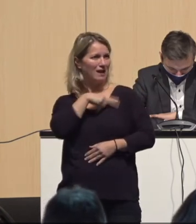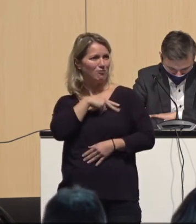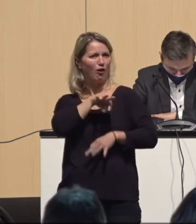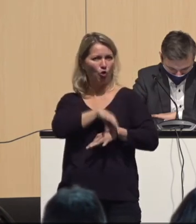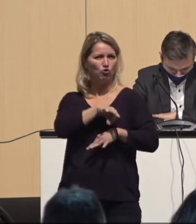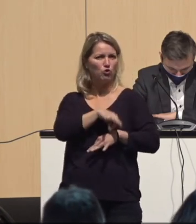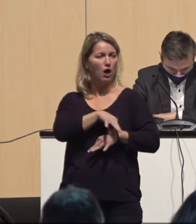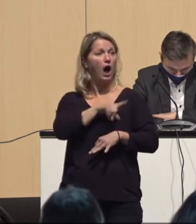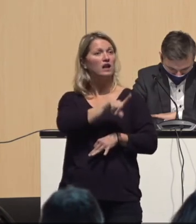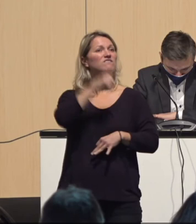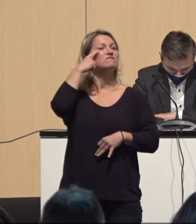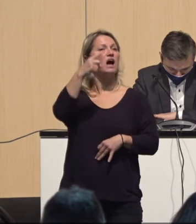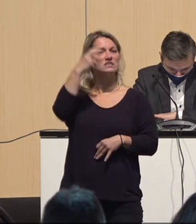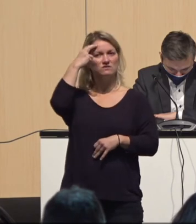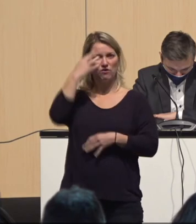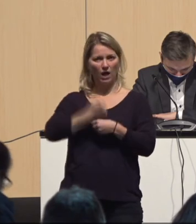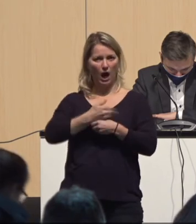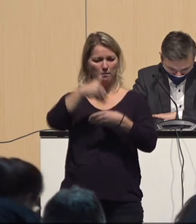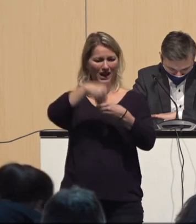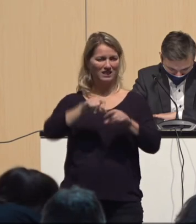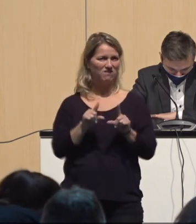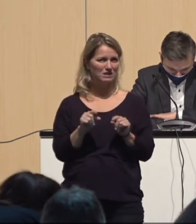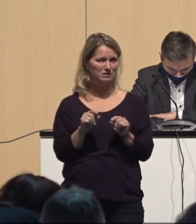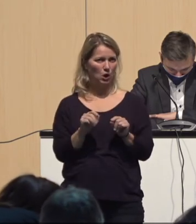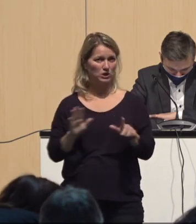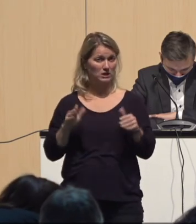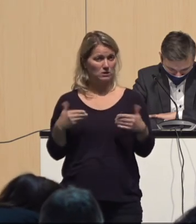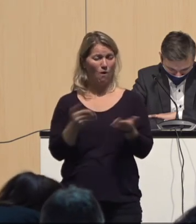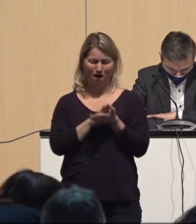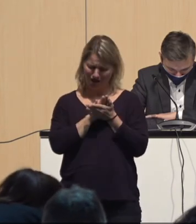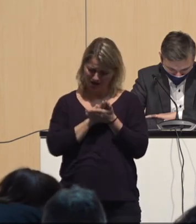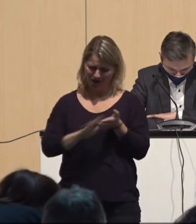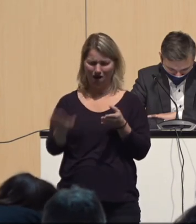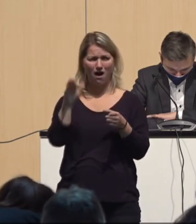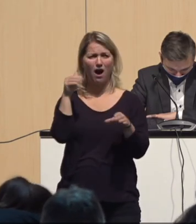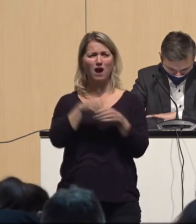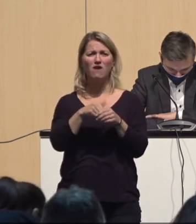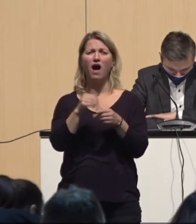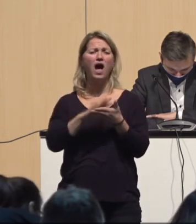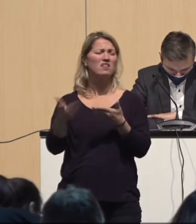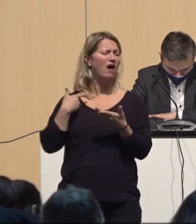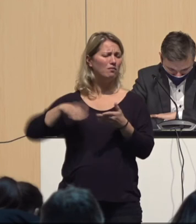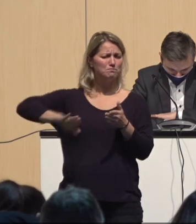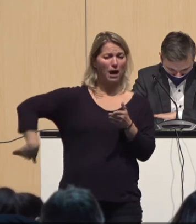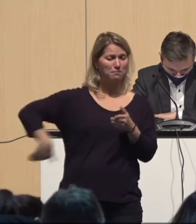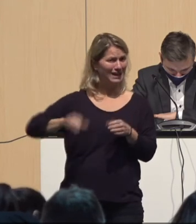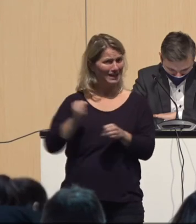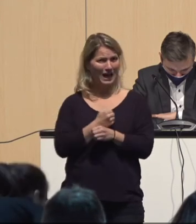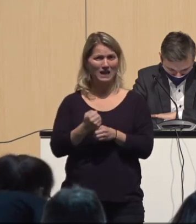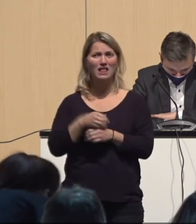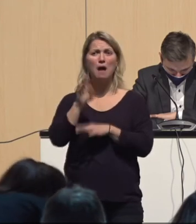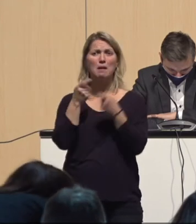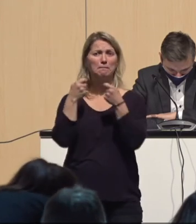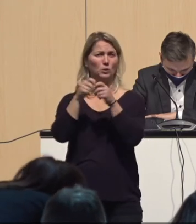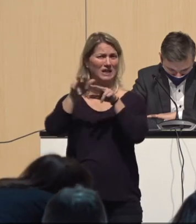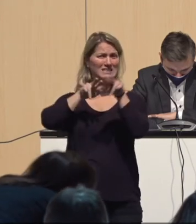eigentlich wissen, was wissenschaftliche Arbeit ist. Das ist eine ganz einfache Geschichte und das kann man nicht einfach wegdiskutieren, dass eine Bundesregierung